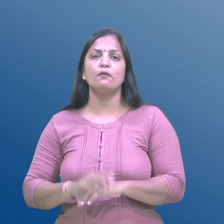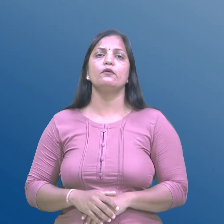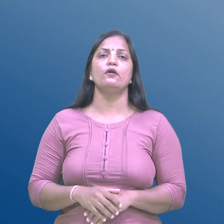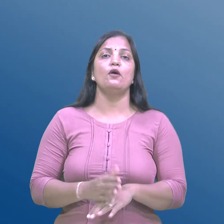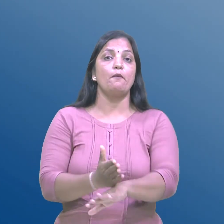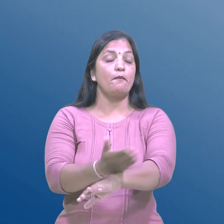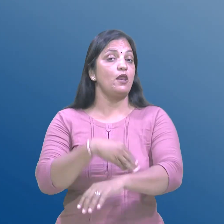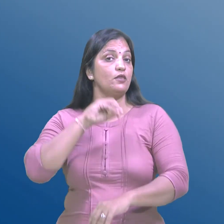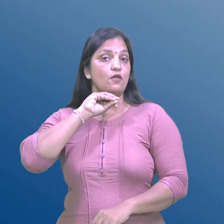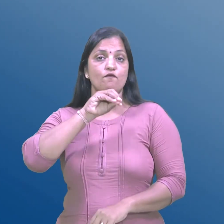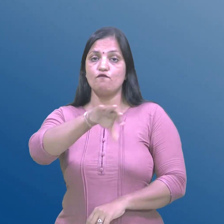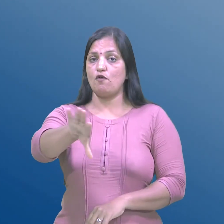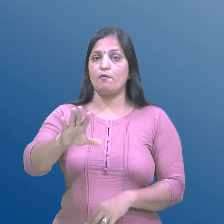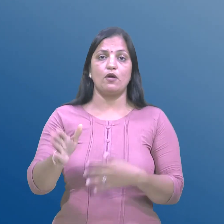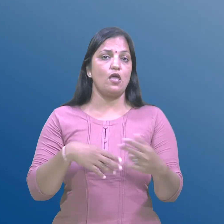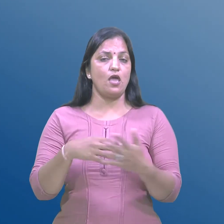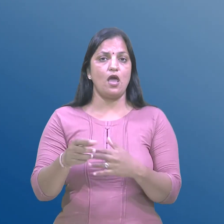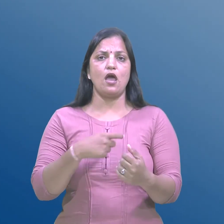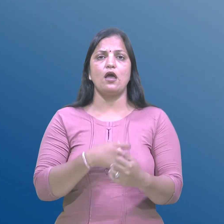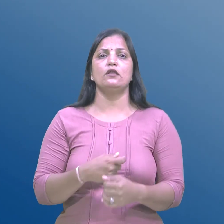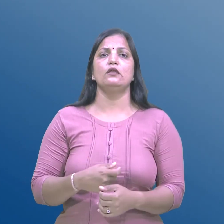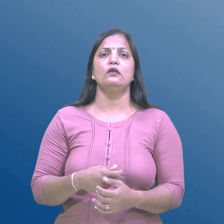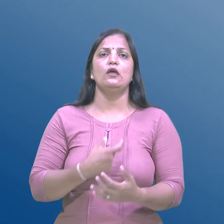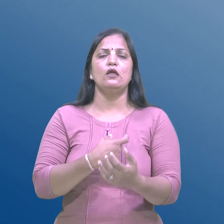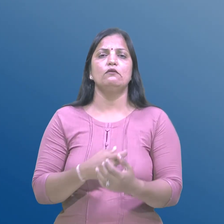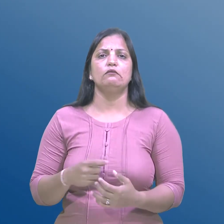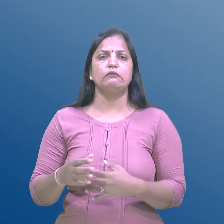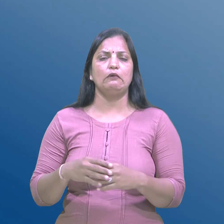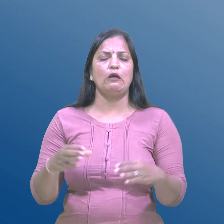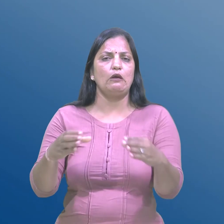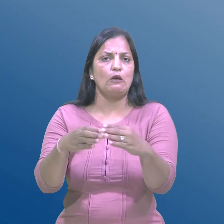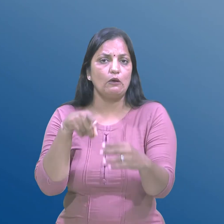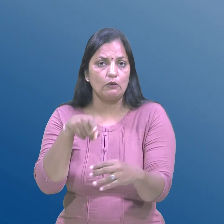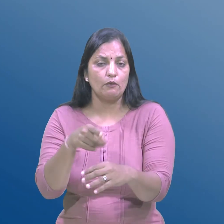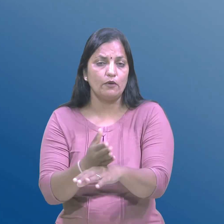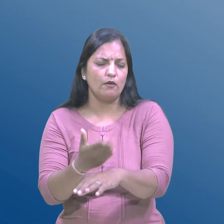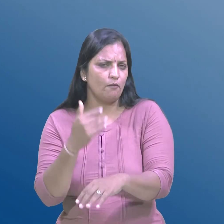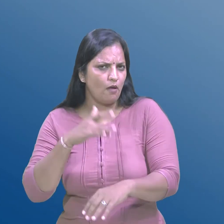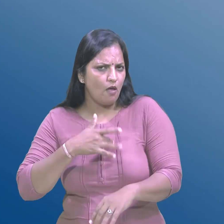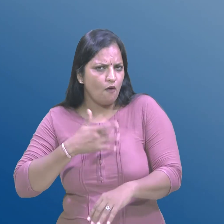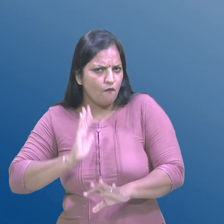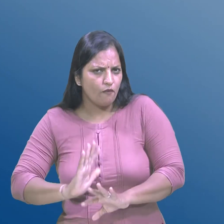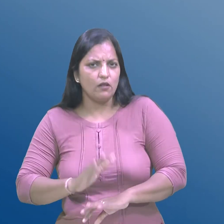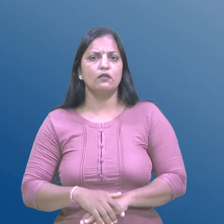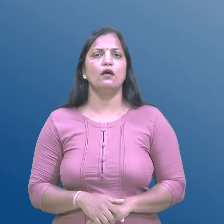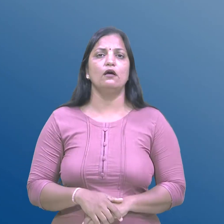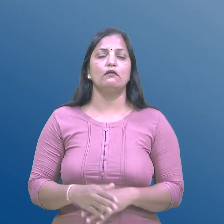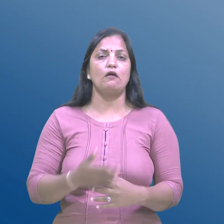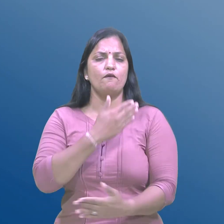કરેલ કોઈ પણ અધિકૃત સત્તામંડળને એમ જણાય કે વિકલાંગતા